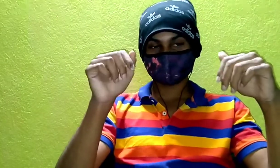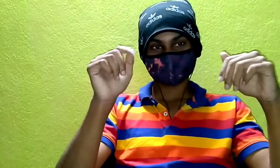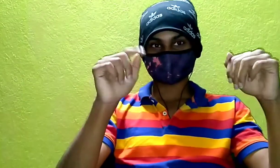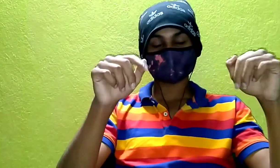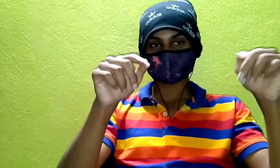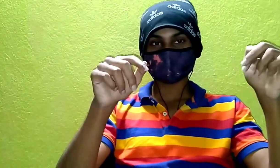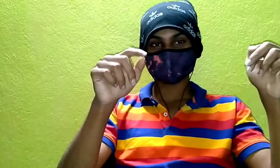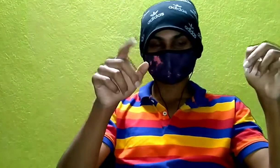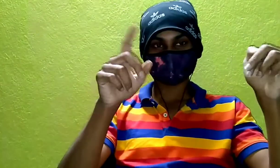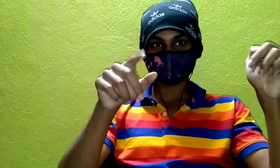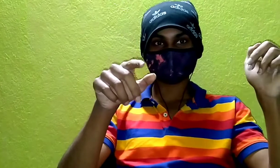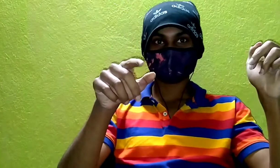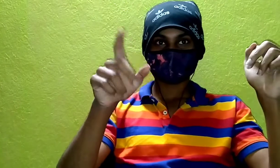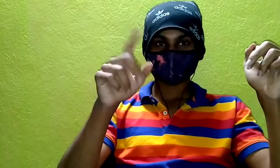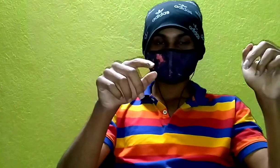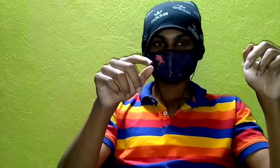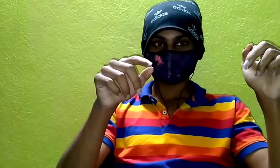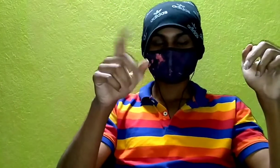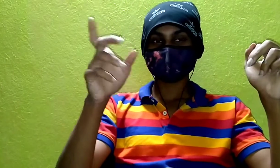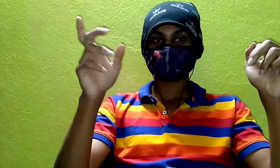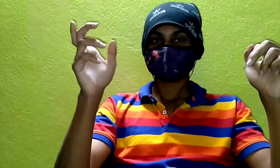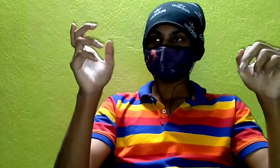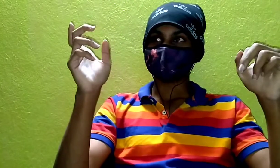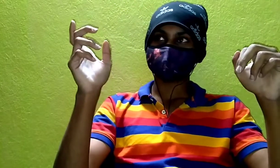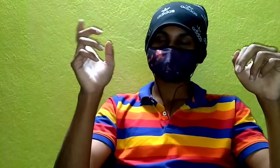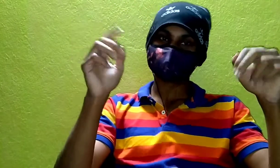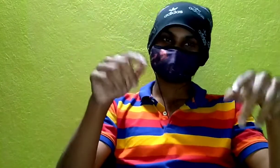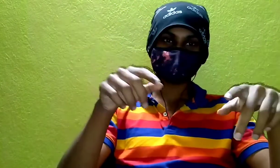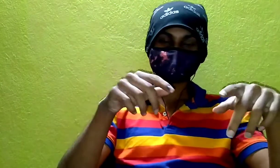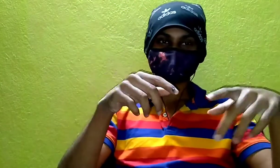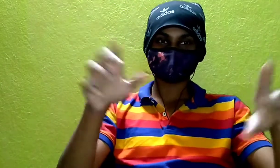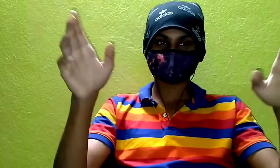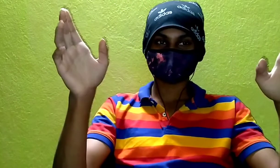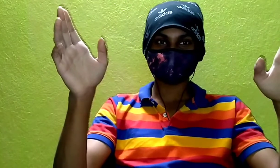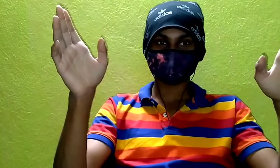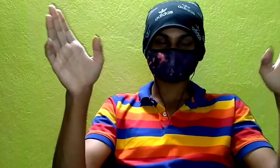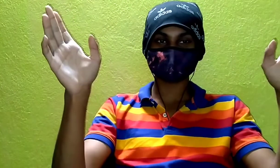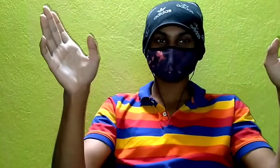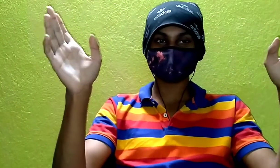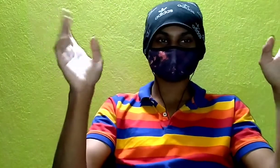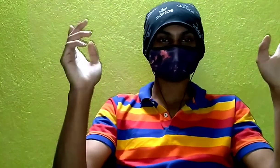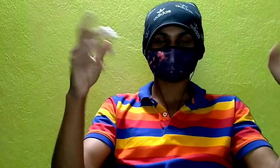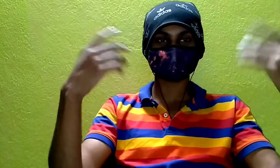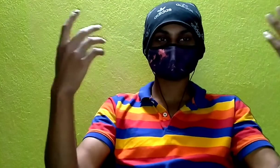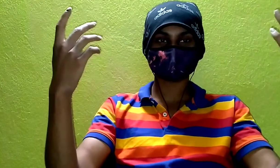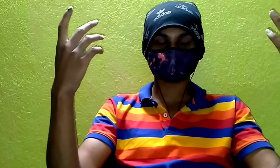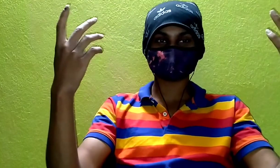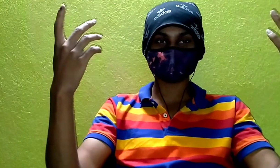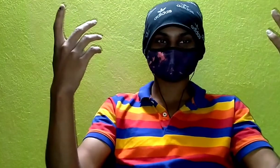हूं तो उसको पता नहीं मैंने क्या ओला एप करना है तो बस यह तो लाइट बंद कर दिया और स्पेशल तरीके से खिलाफ